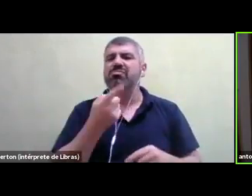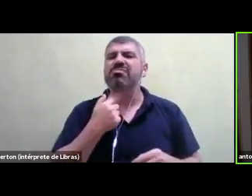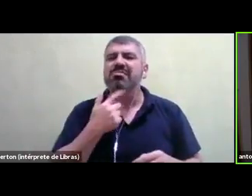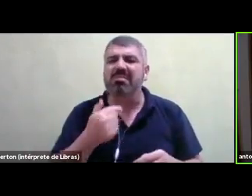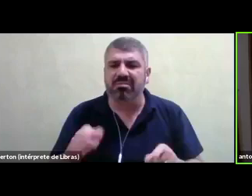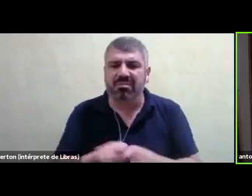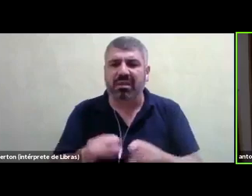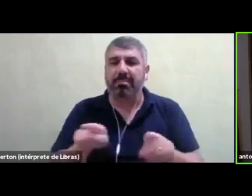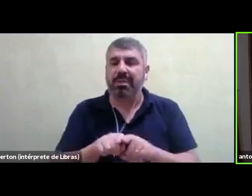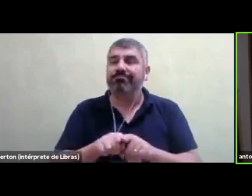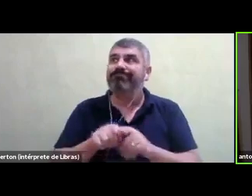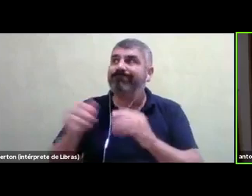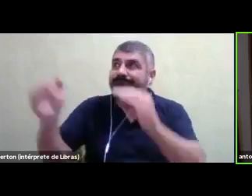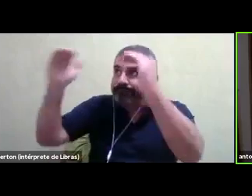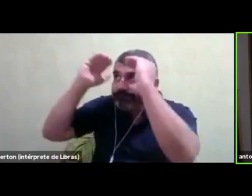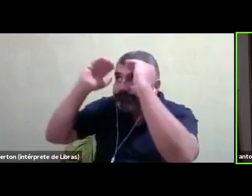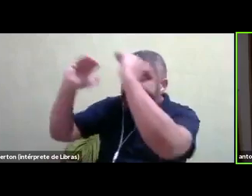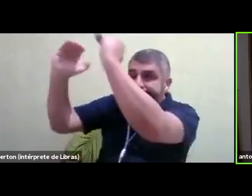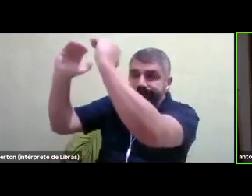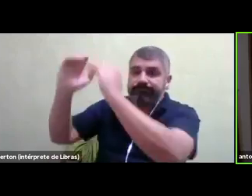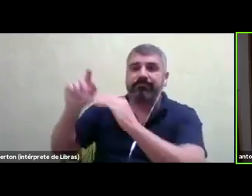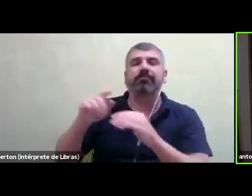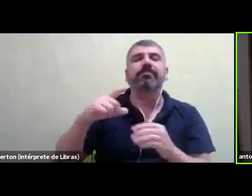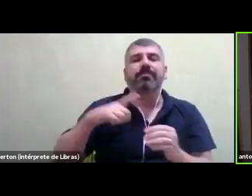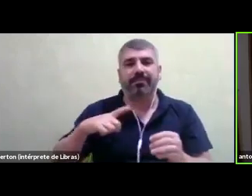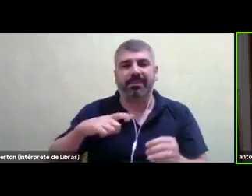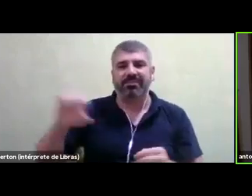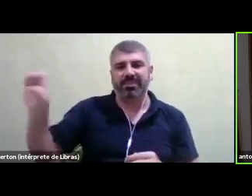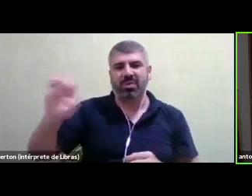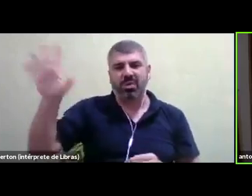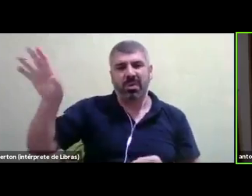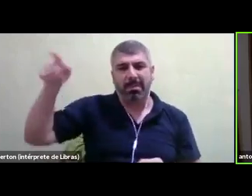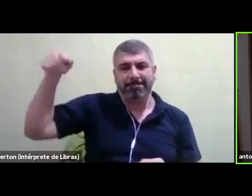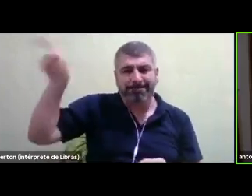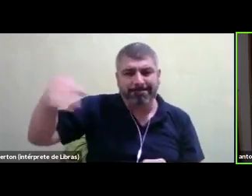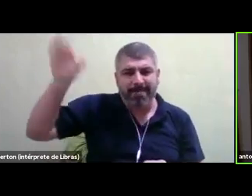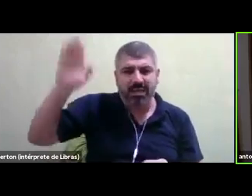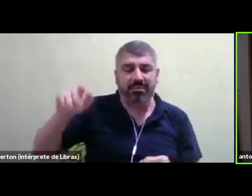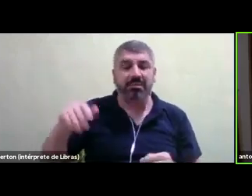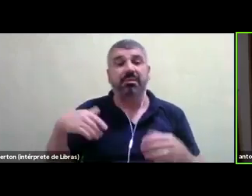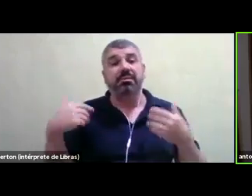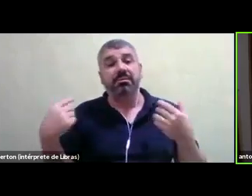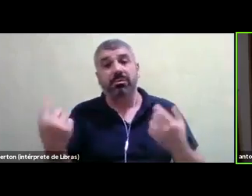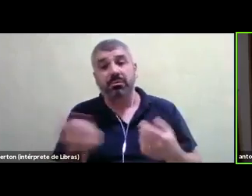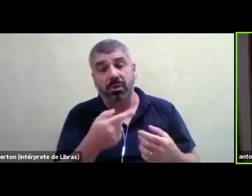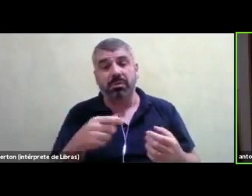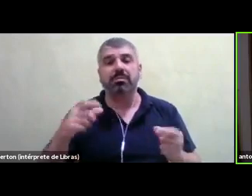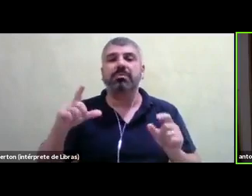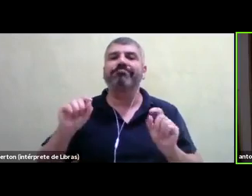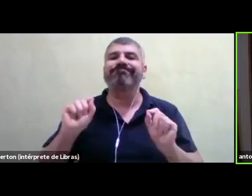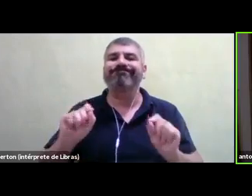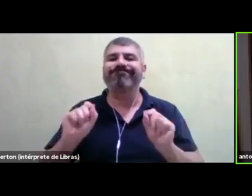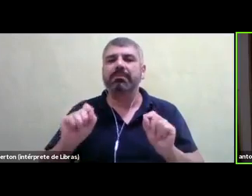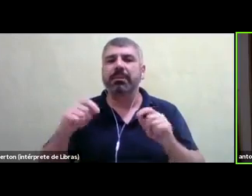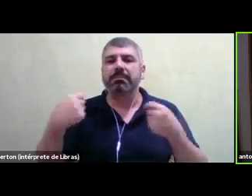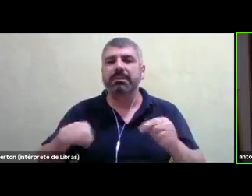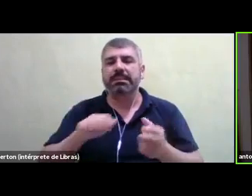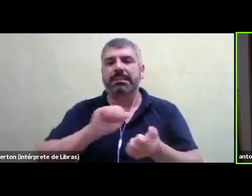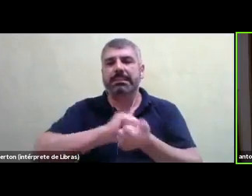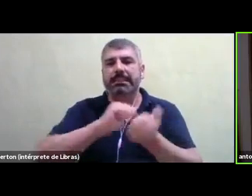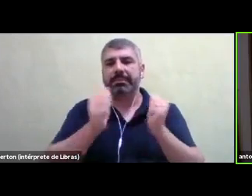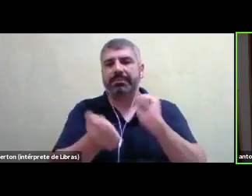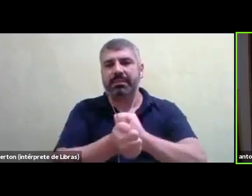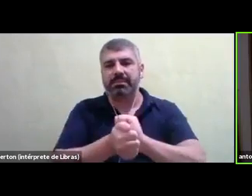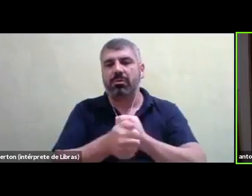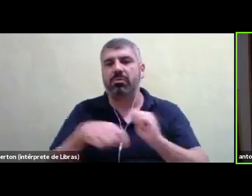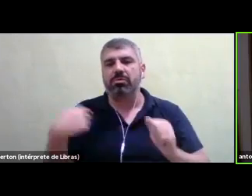uma possibilidade muito contrária a um conceito adaptativo, né? A gente não entende que